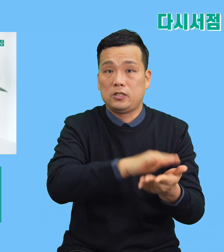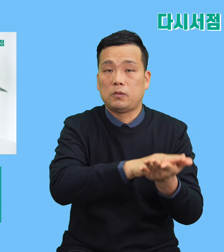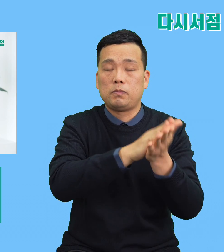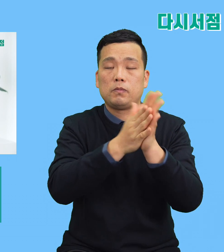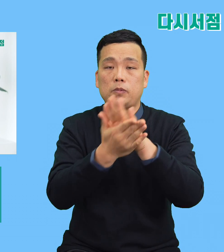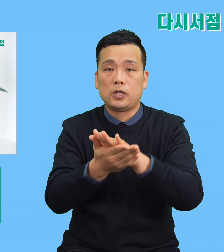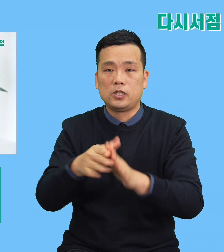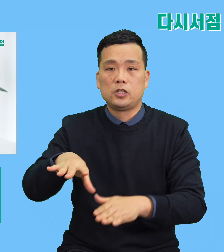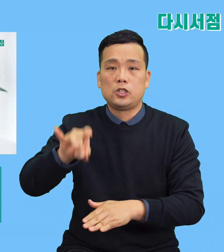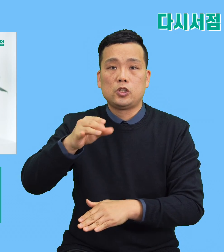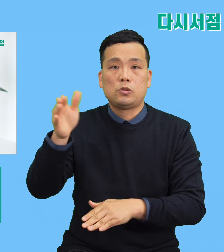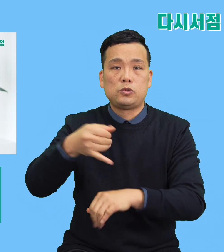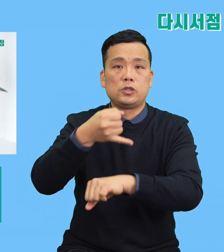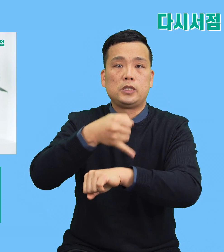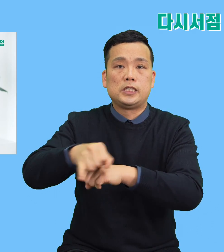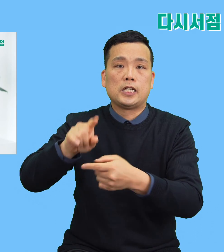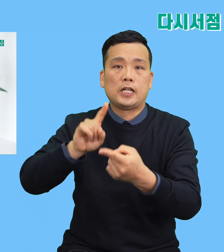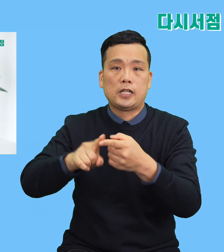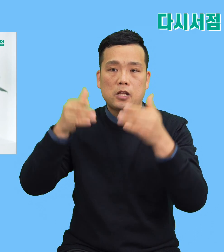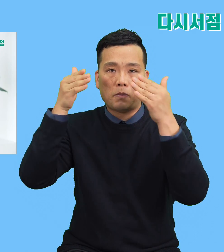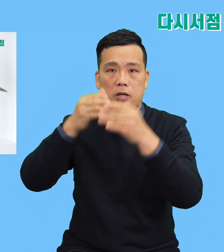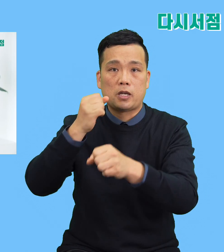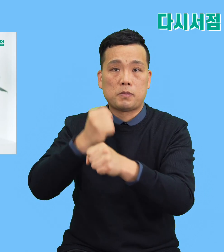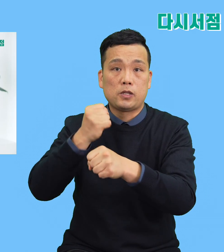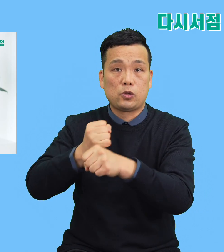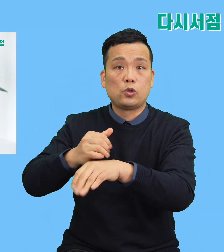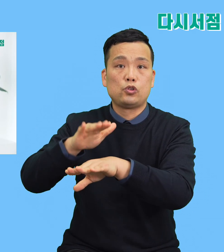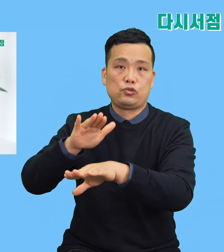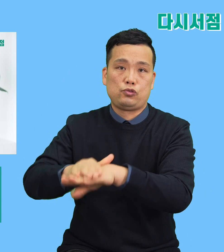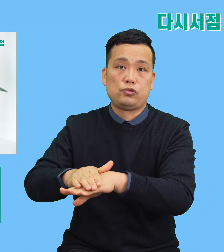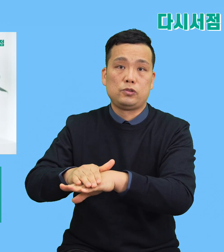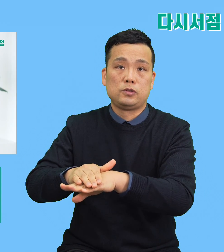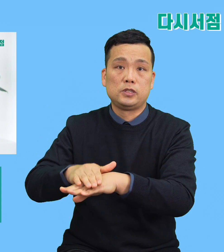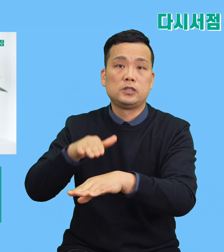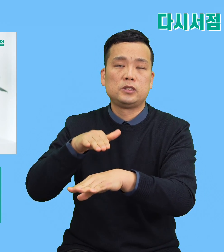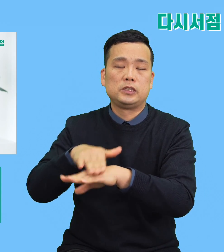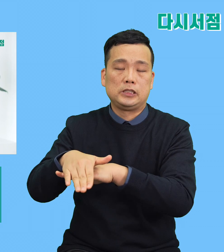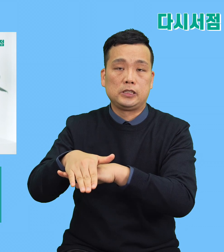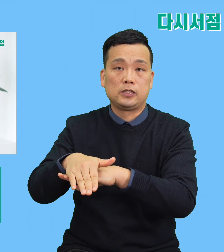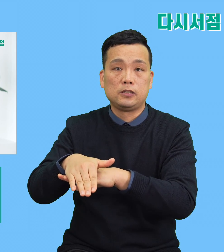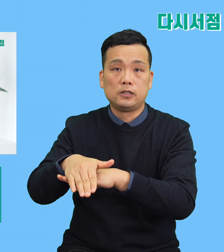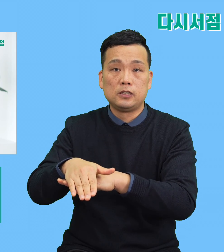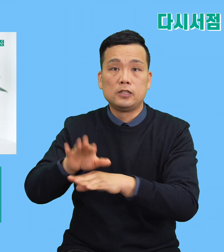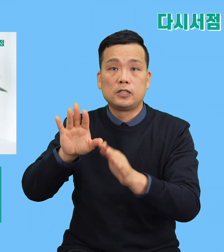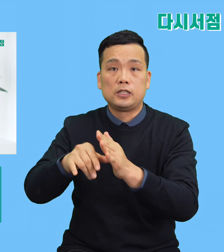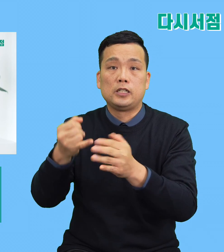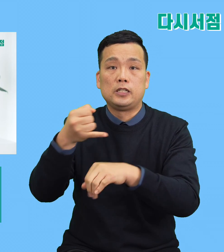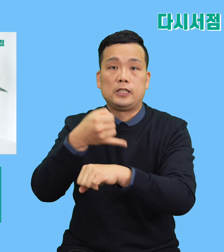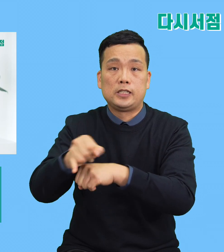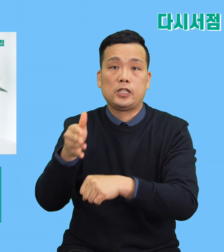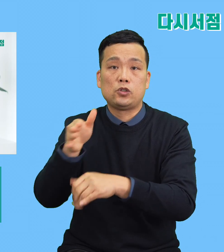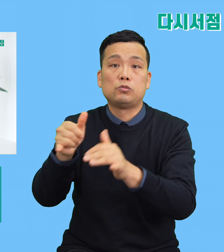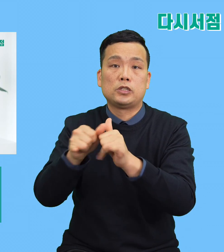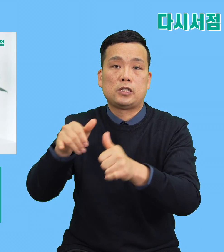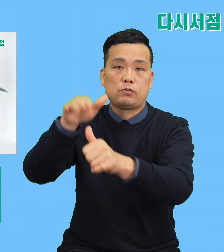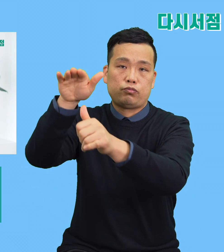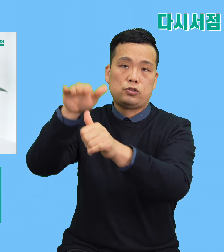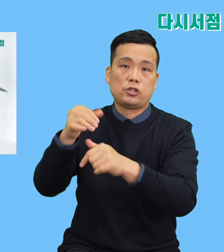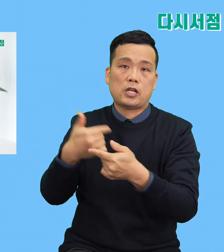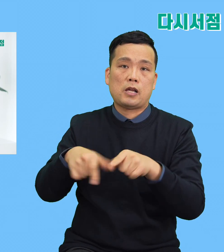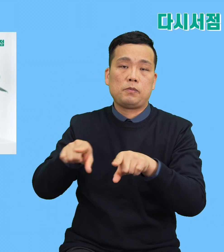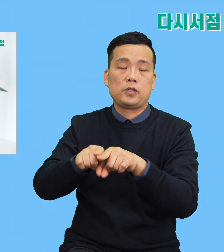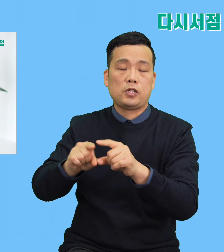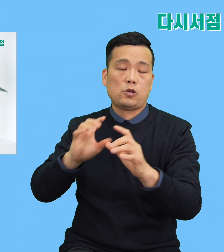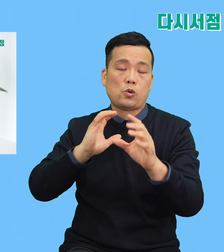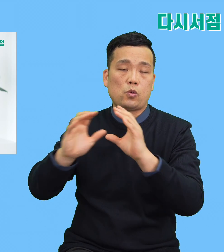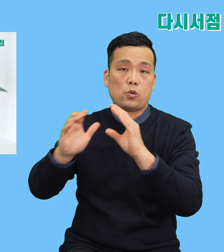아예 처음부터 디자인의 컨셉을 책의 표지의 컨셉을 정할 때 디자이너와 같이 처음부터 의논을 할 정도로